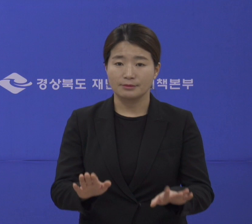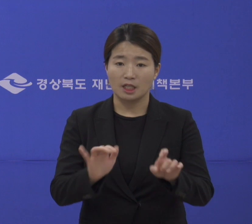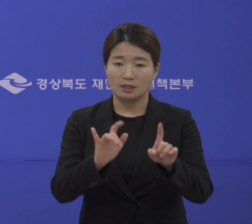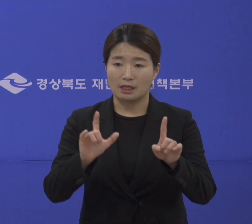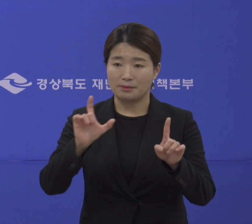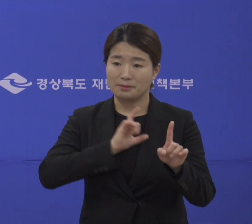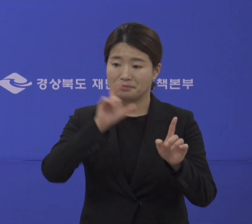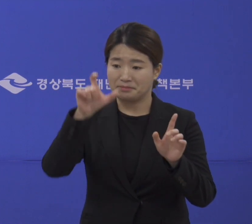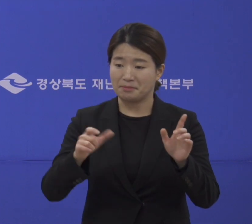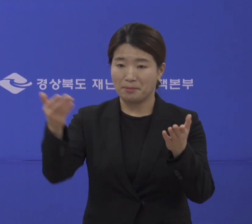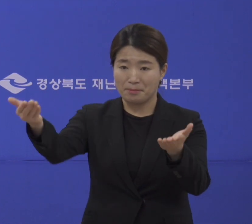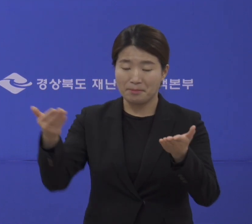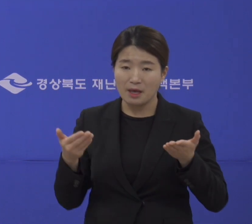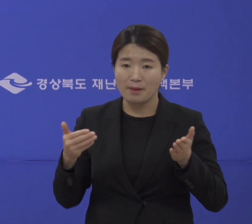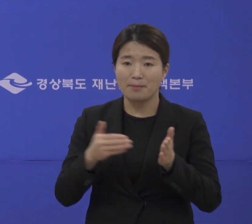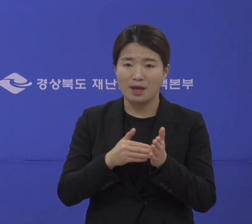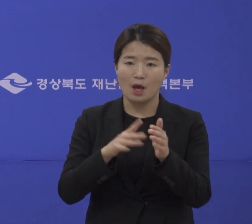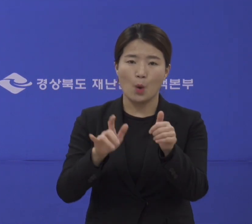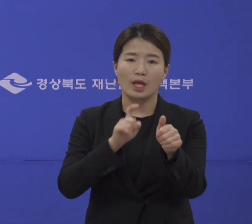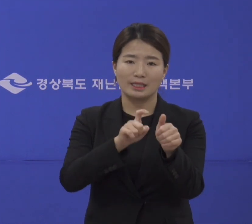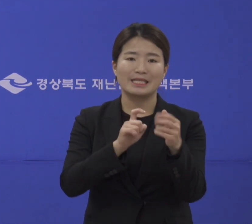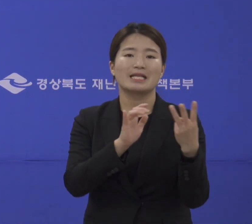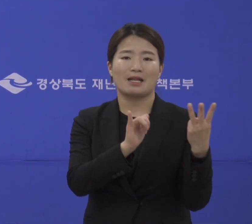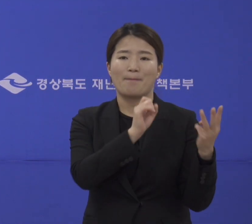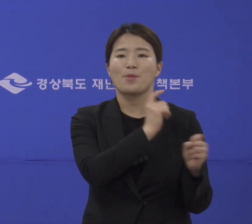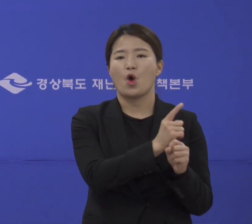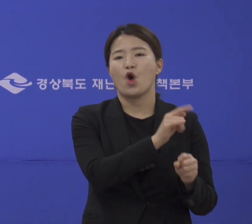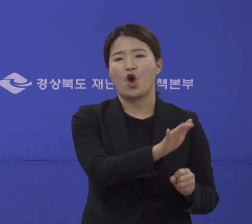받은 중에 이미 3명이 양성 판단을 받아서